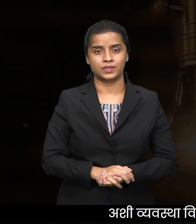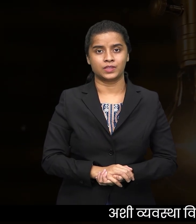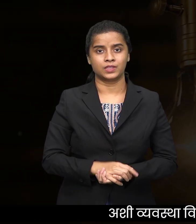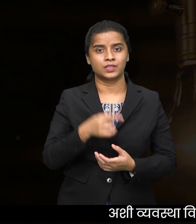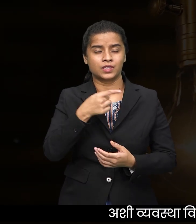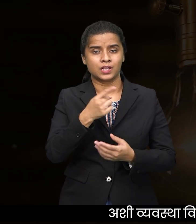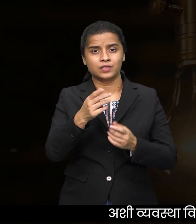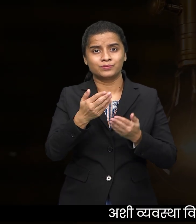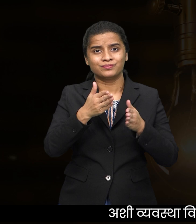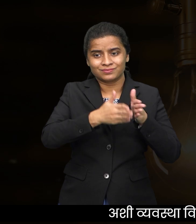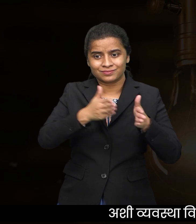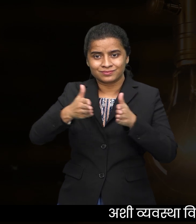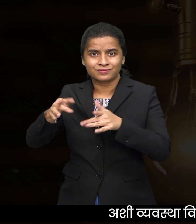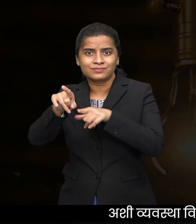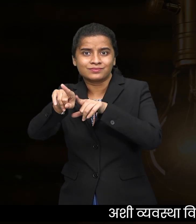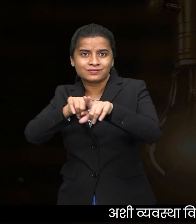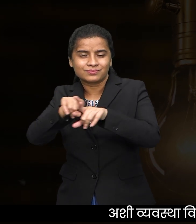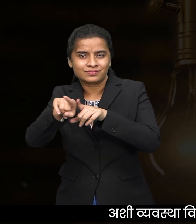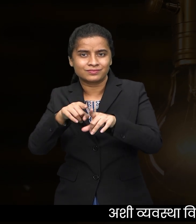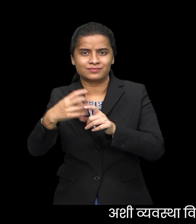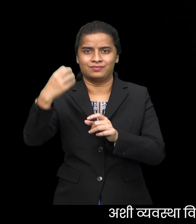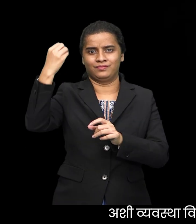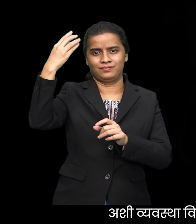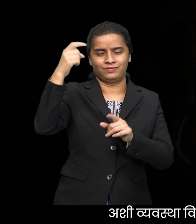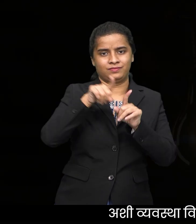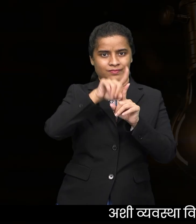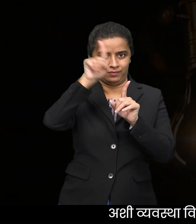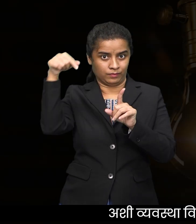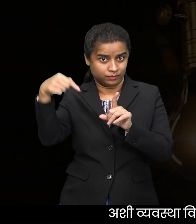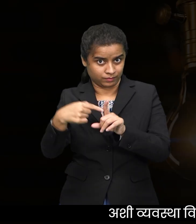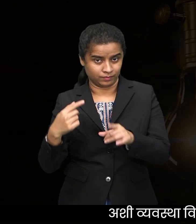अशी व्यवस्था विद्युत परिपथचे उदाहरण आहे.